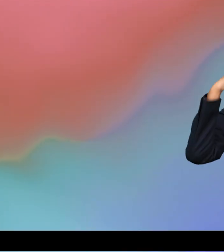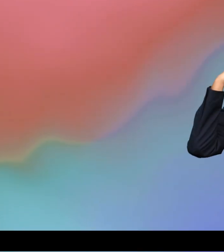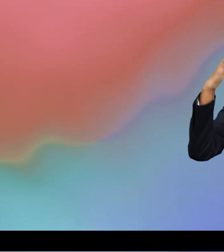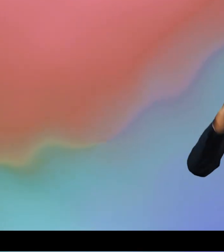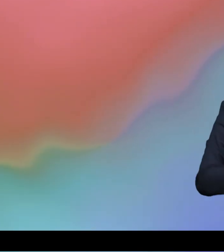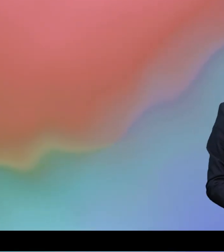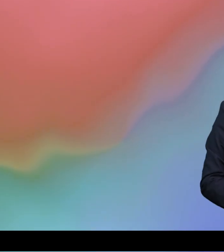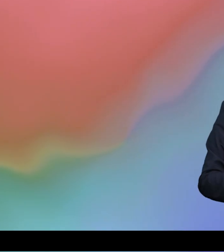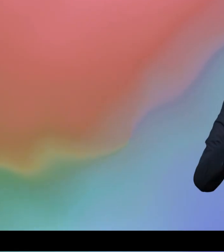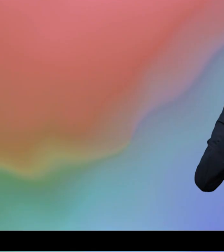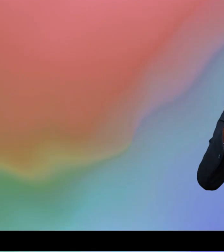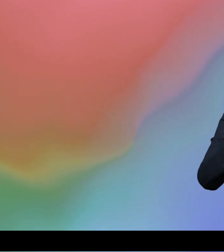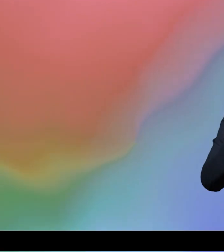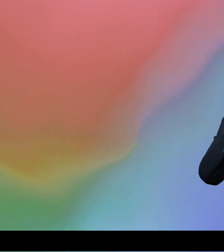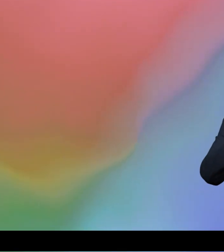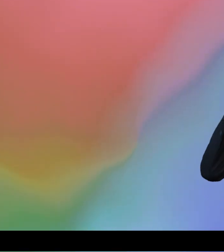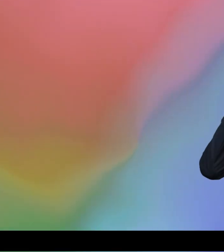नमस्ते, मैं सरला हूँ।